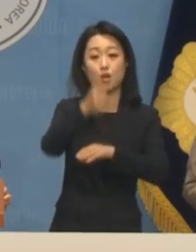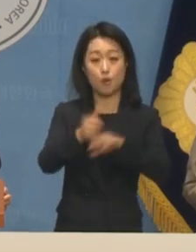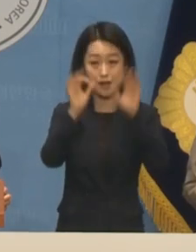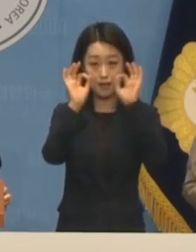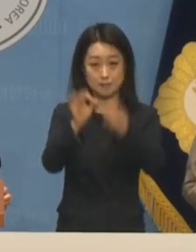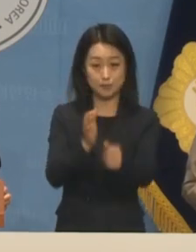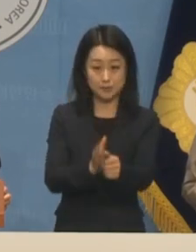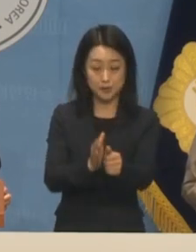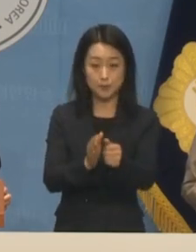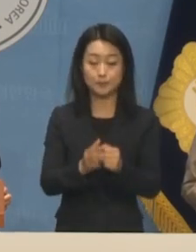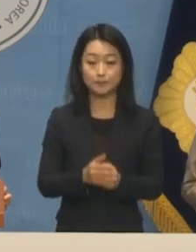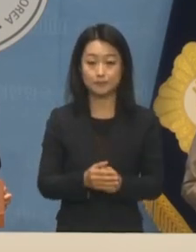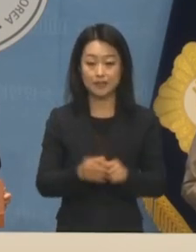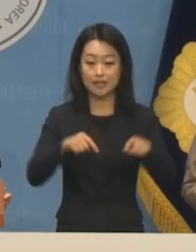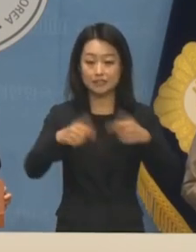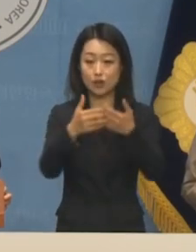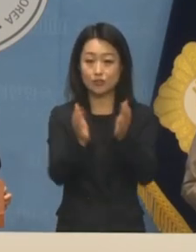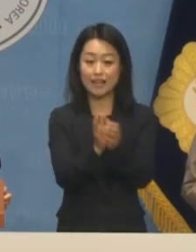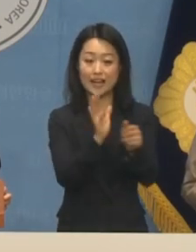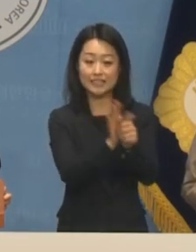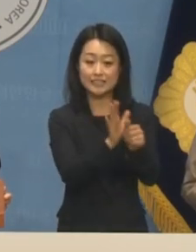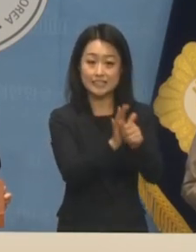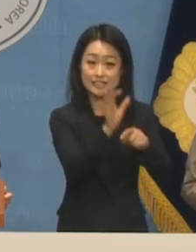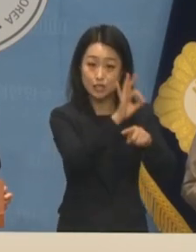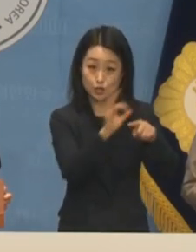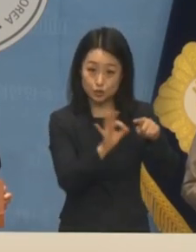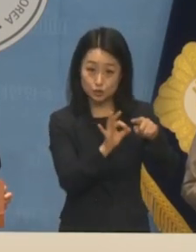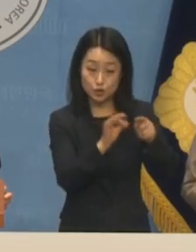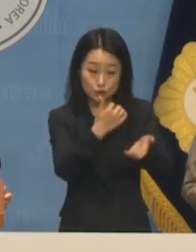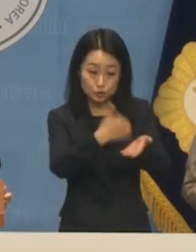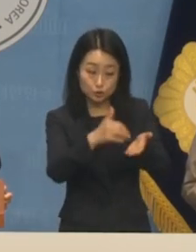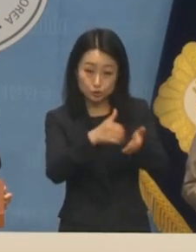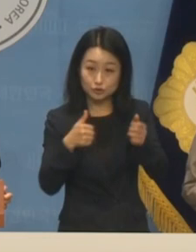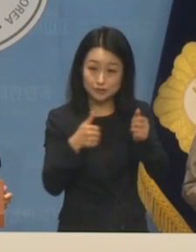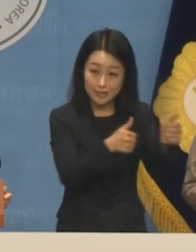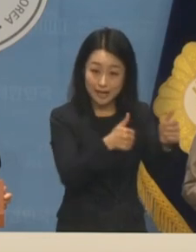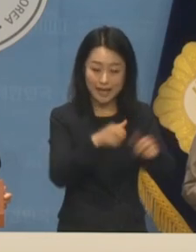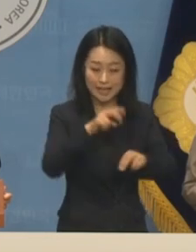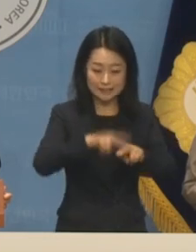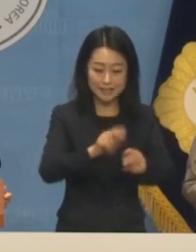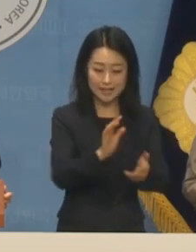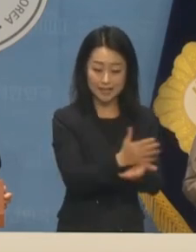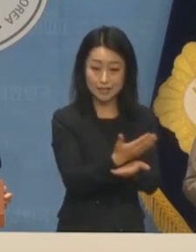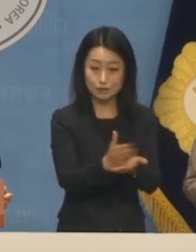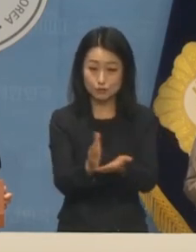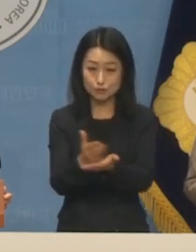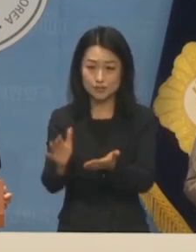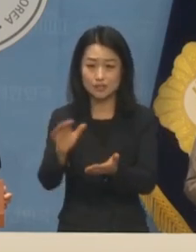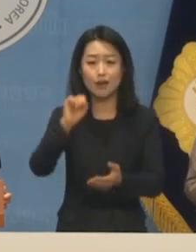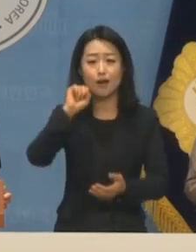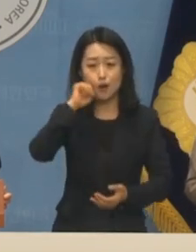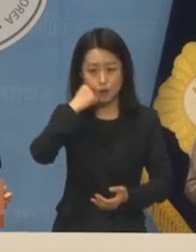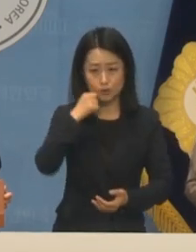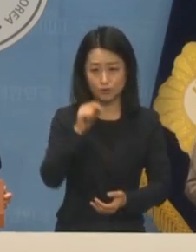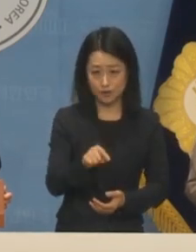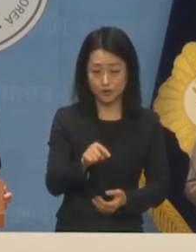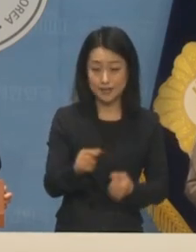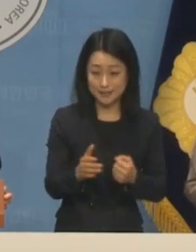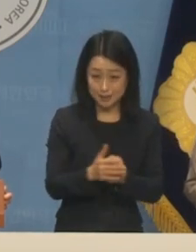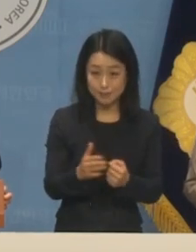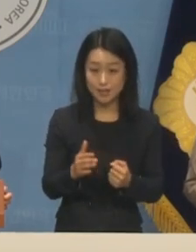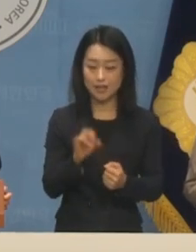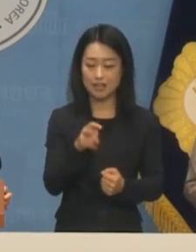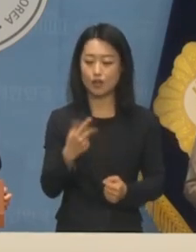보면 정당 지지율에 비례해서 각 정당에게 의석이 배분되지 않는다라는 문제점을 인식해서 바꾼